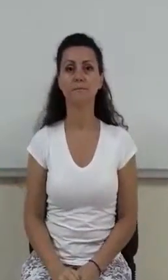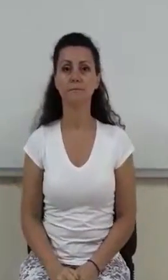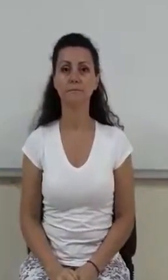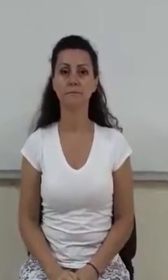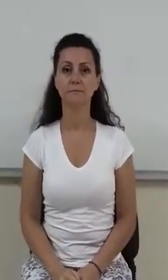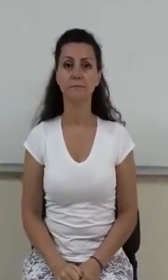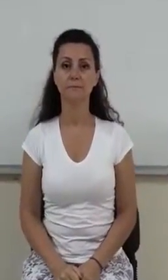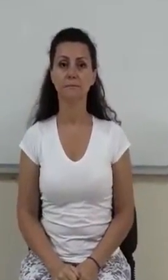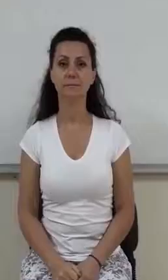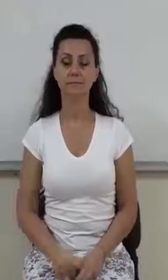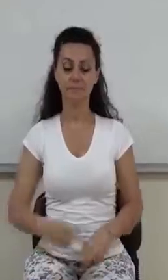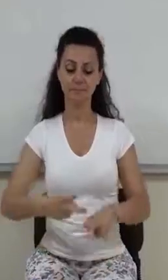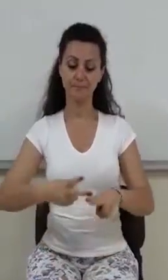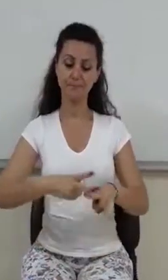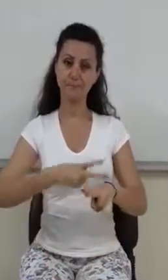ders, kurs, örnek,